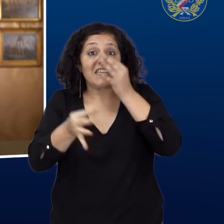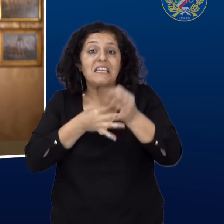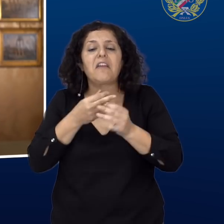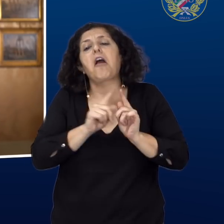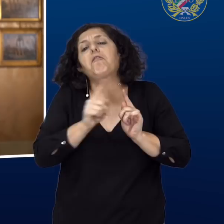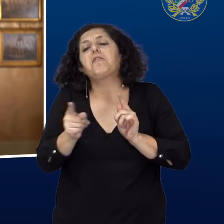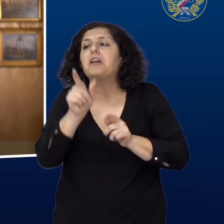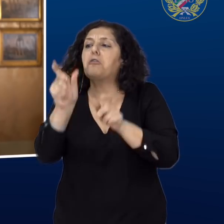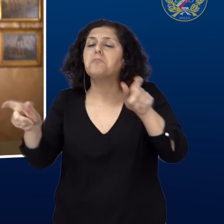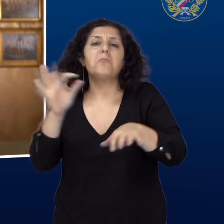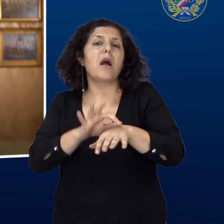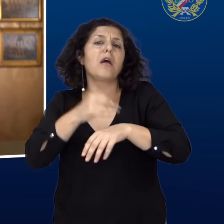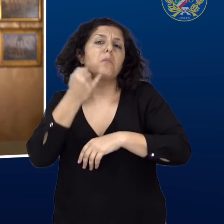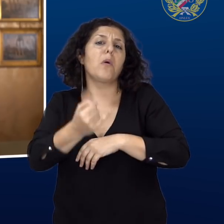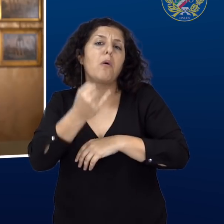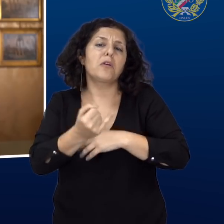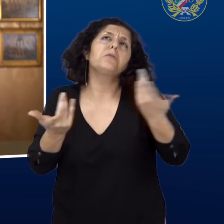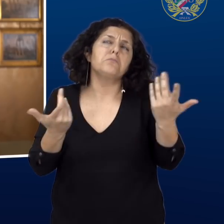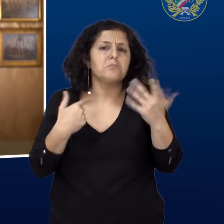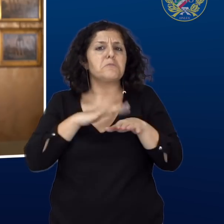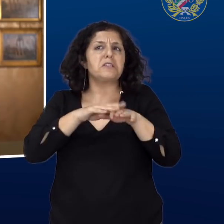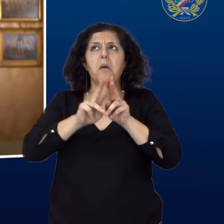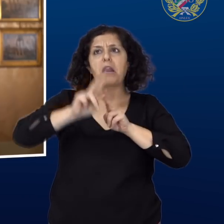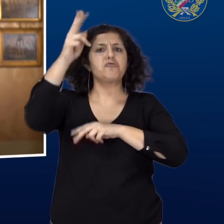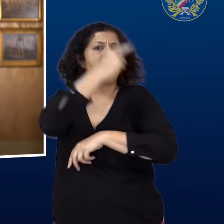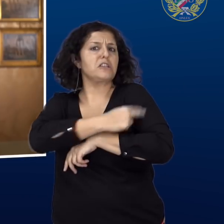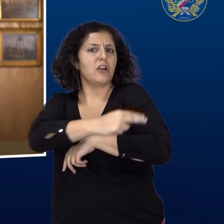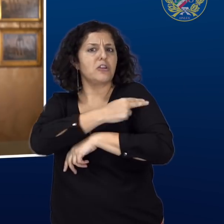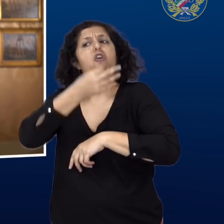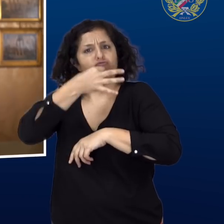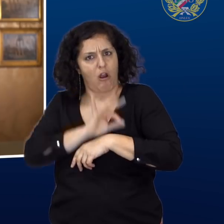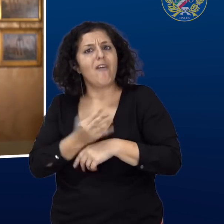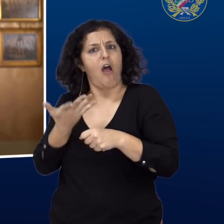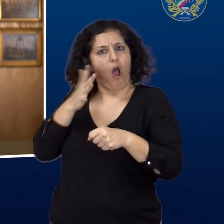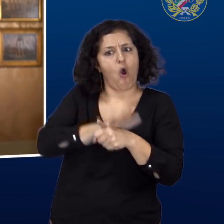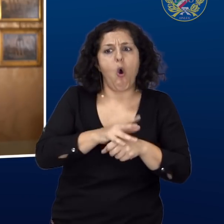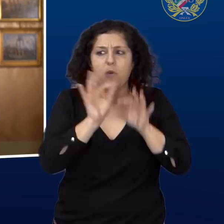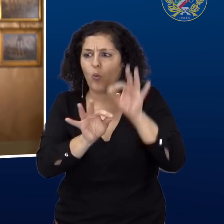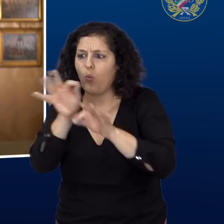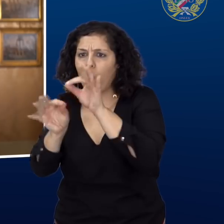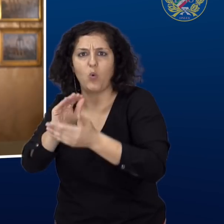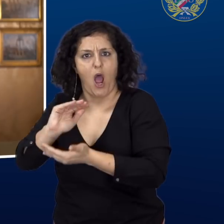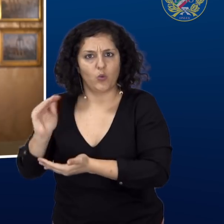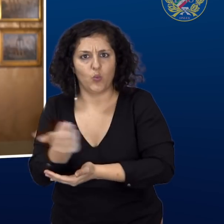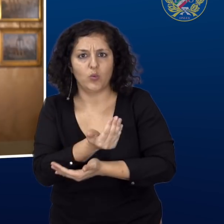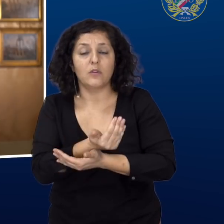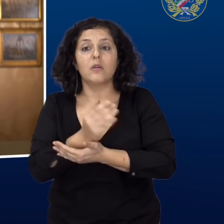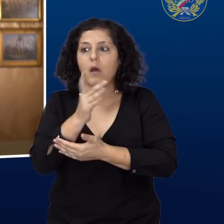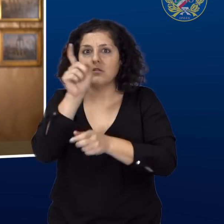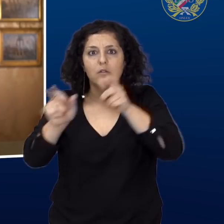il sistema sanitario nazionale può assistere efficacemente ai contagiati. Ma in caso di crescita esponenziale,